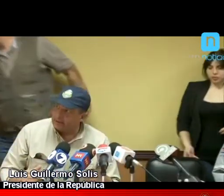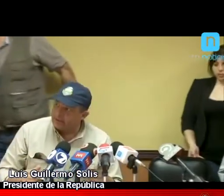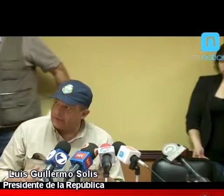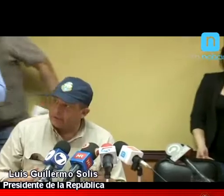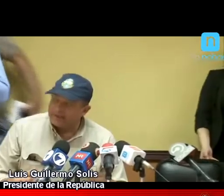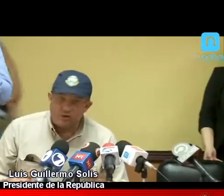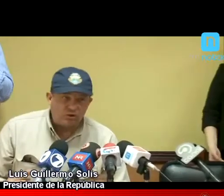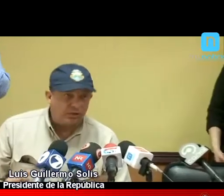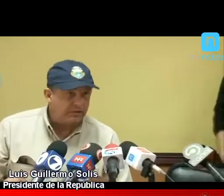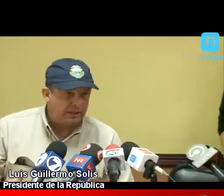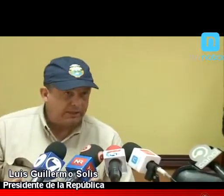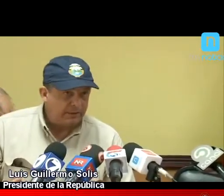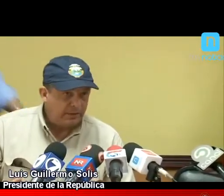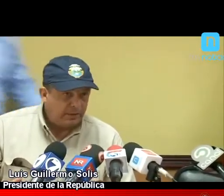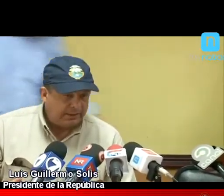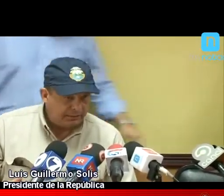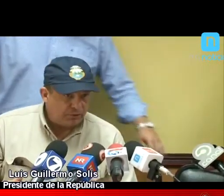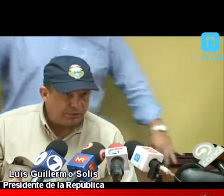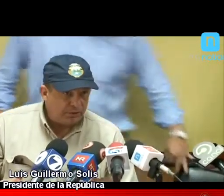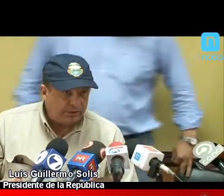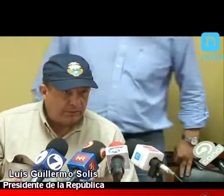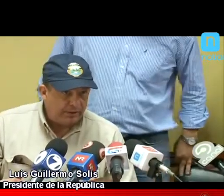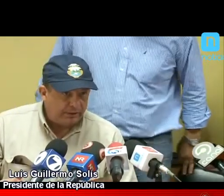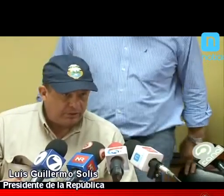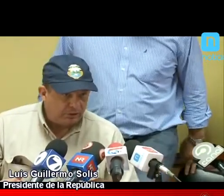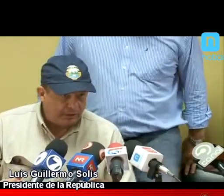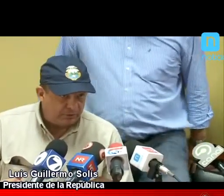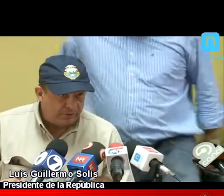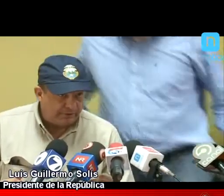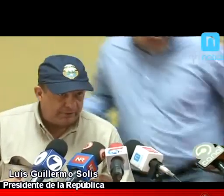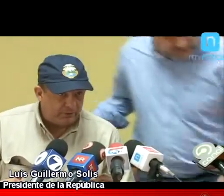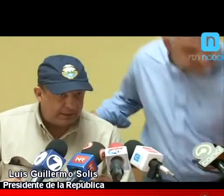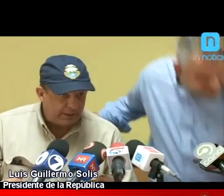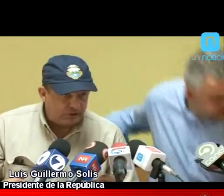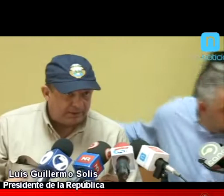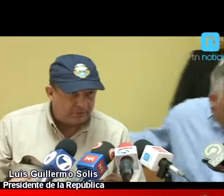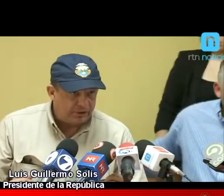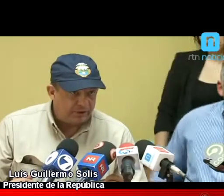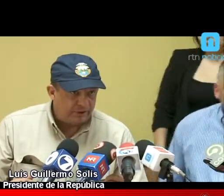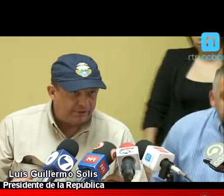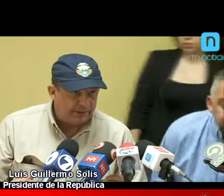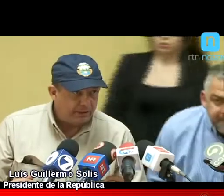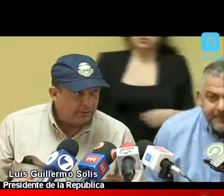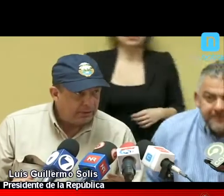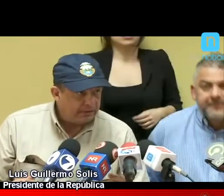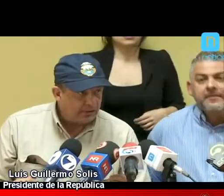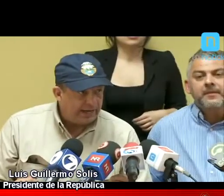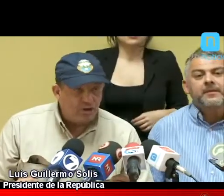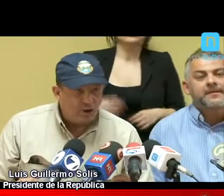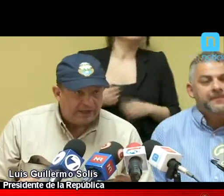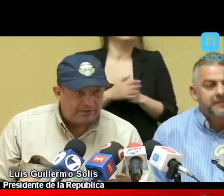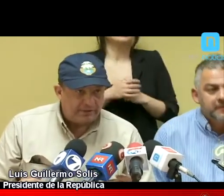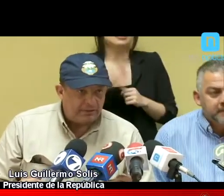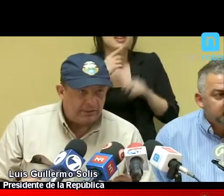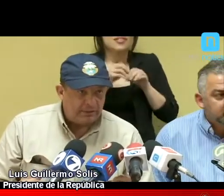la atención de las rutas que no son nacionales. Gracias por su pregunta, porque nos permite recordar que el 80% de la red vial nacional